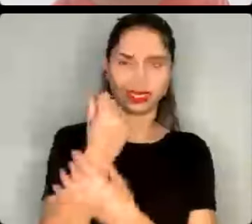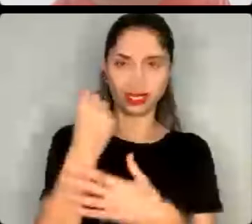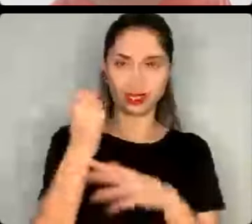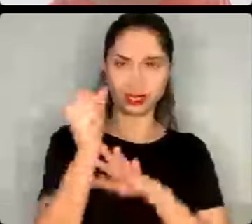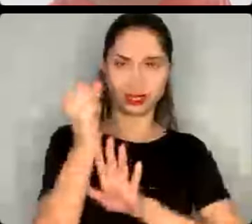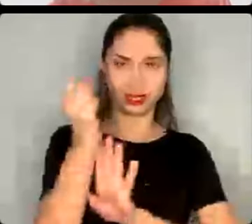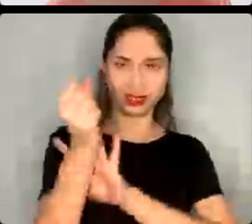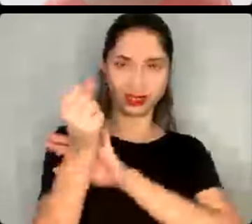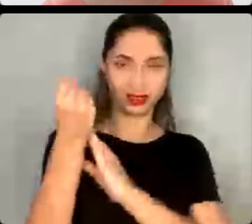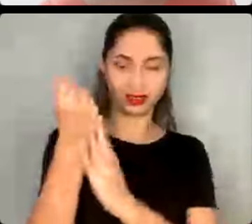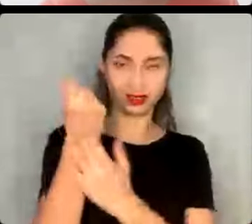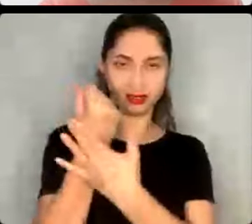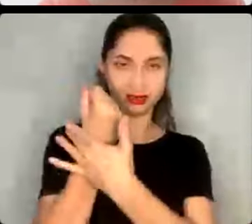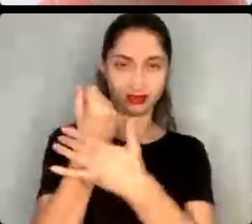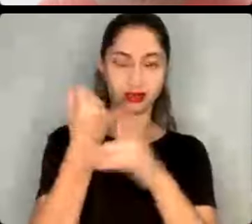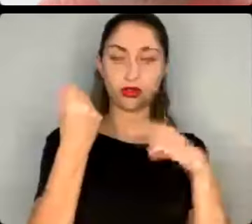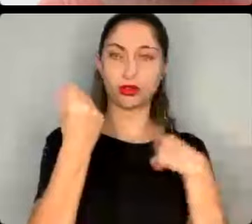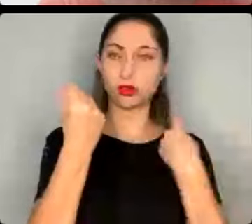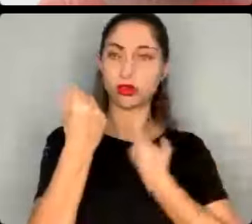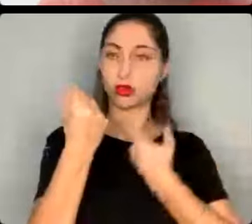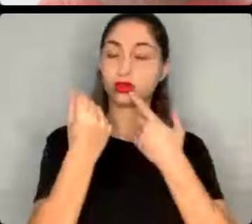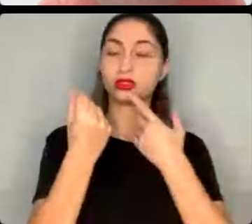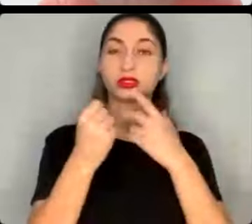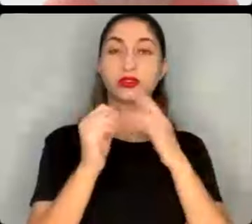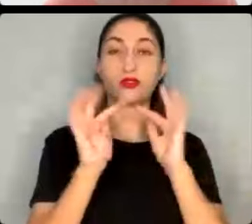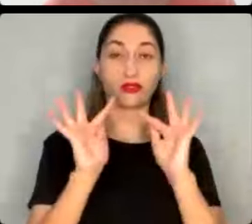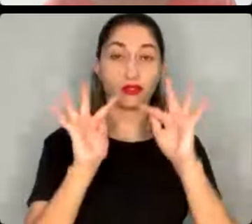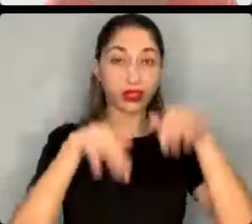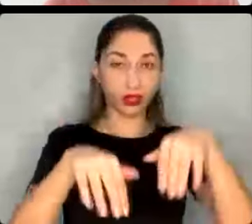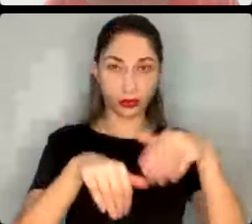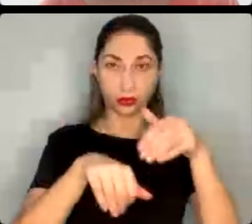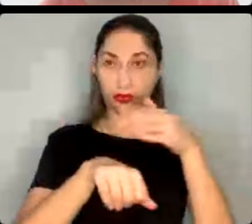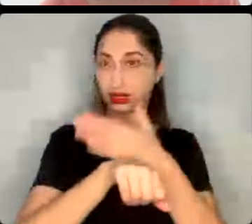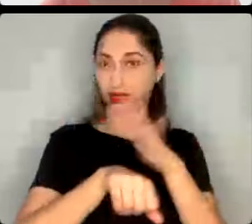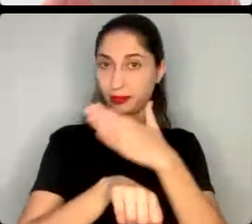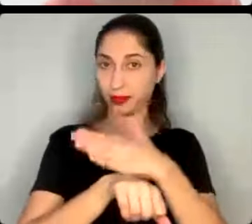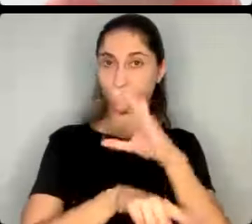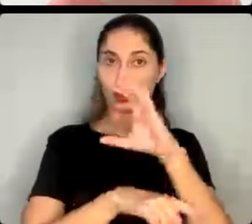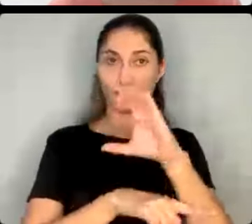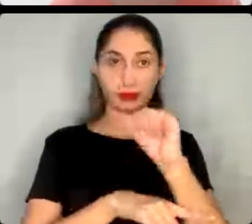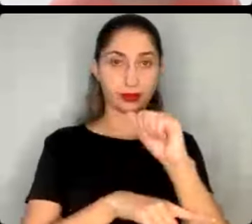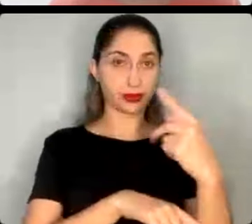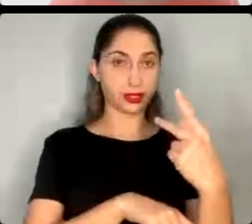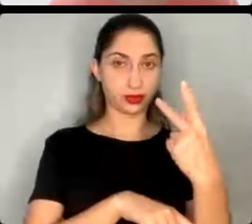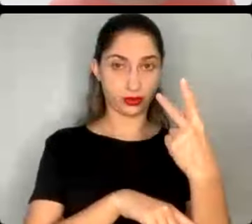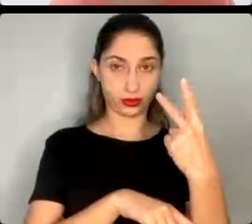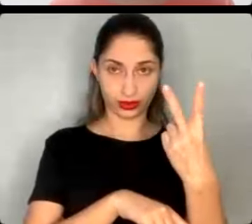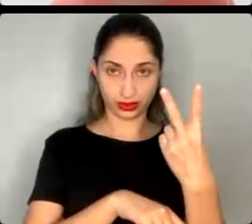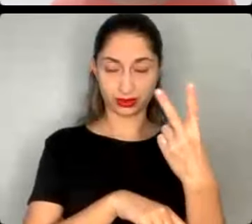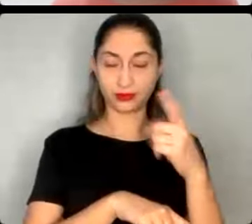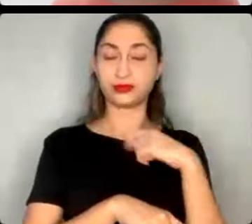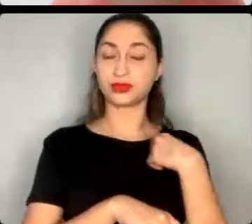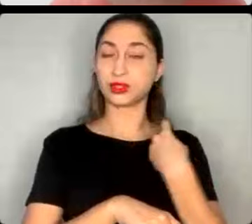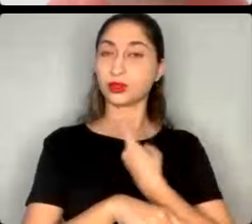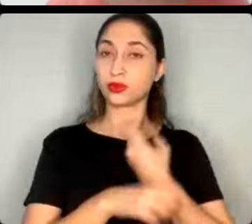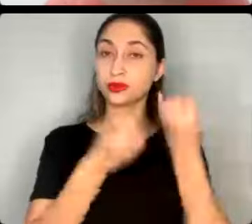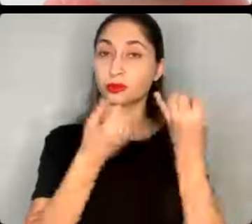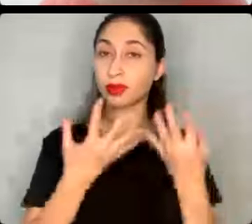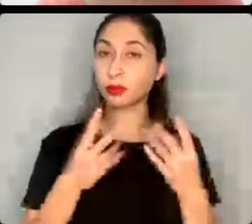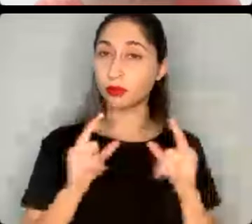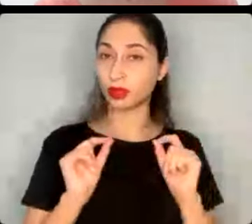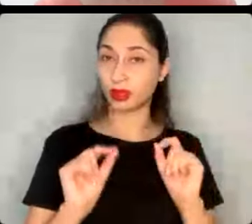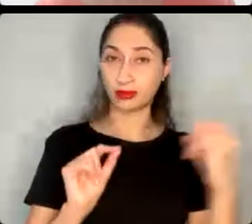então, finaliza esse segundo capítulo falando também da